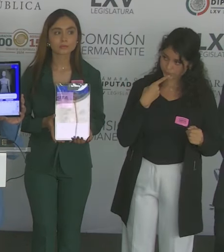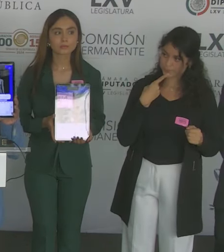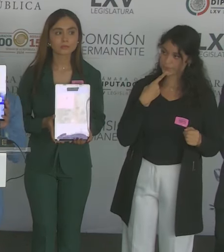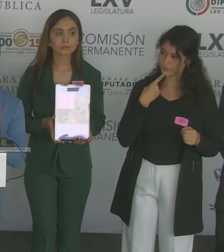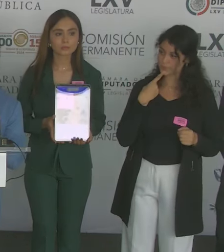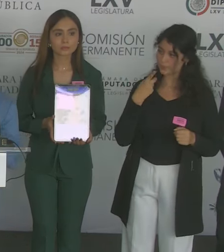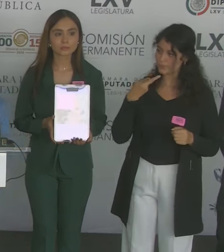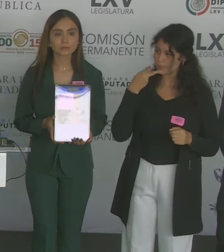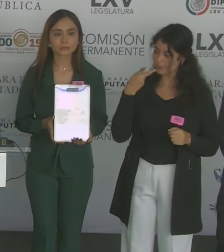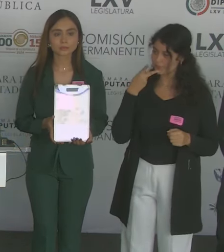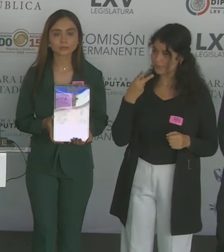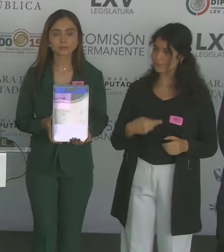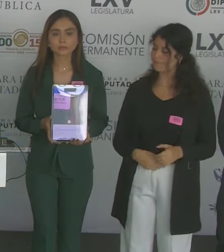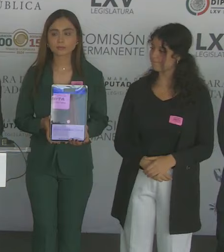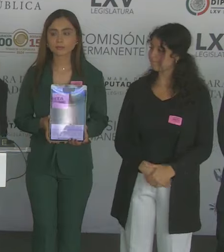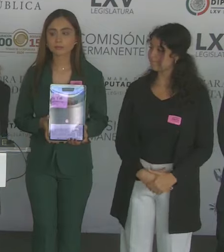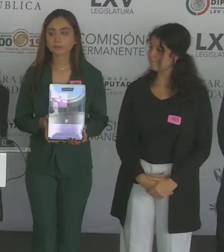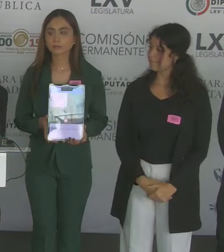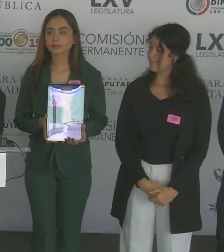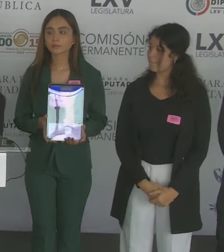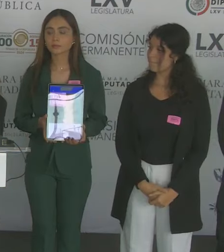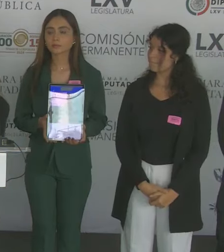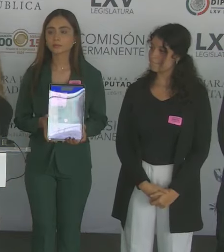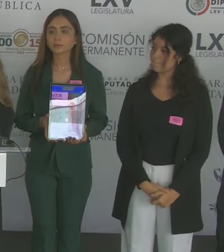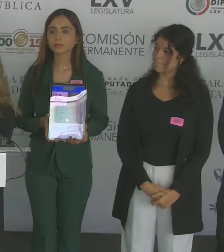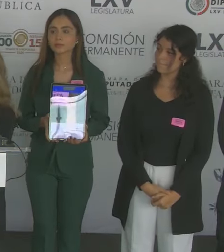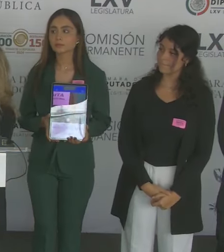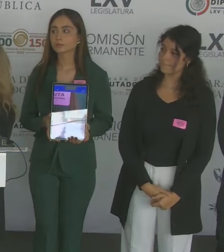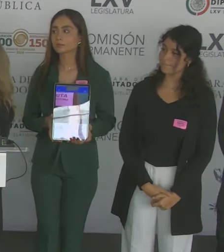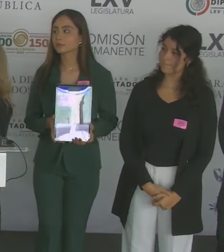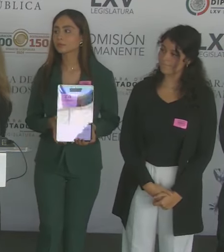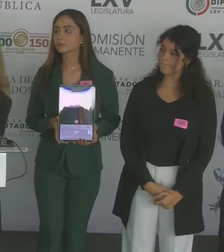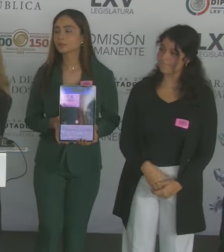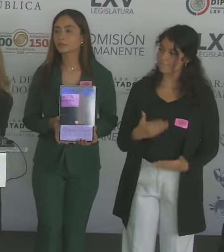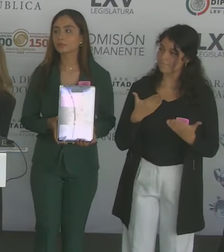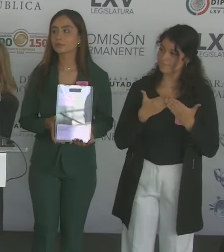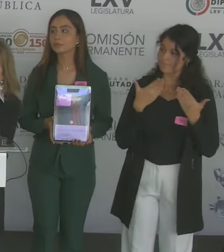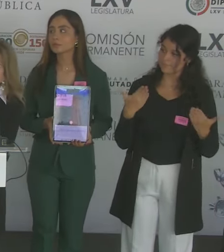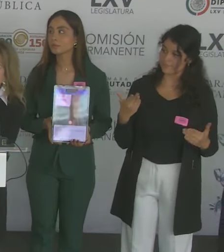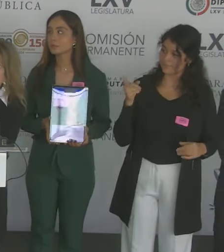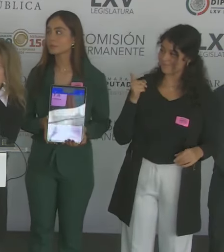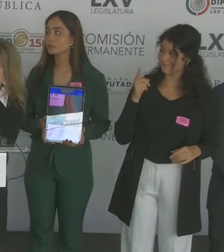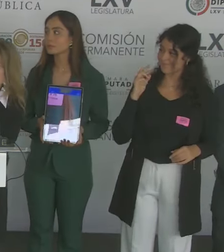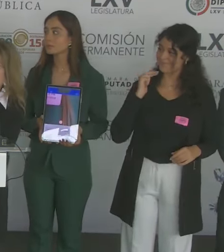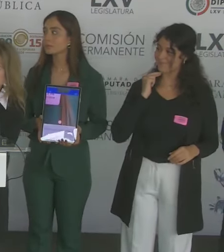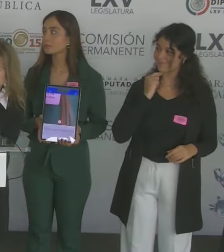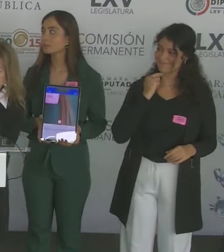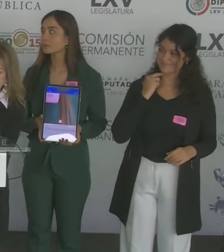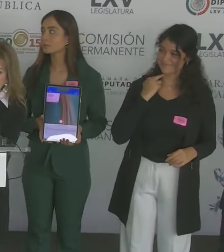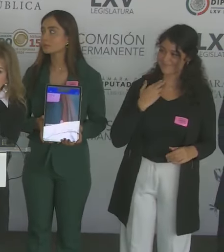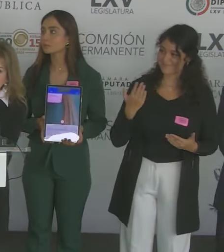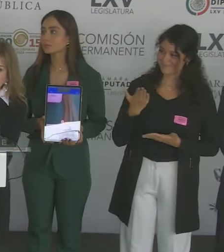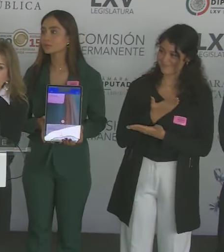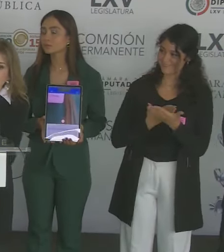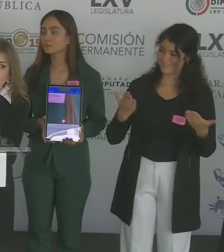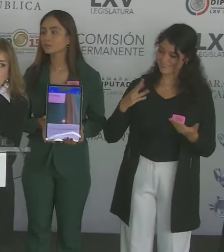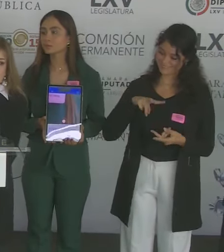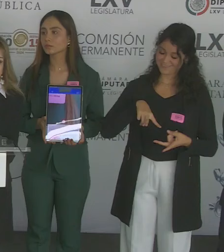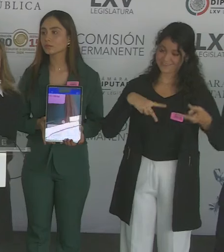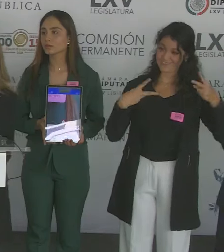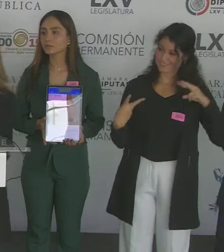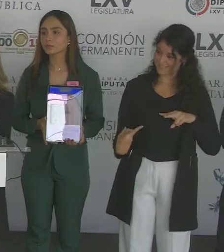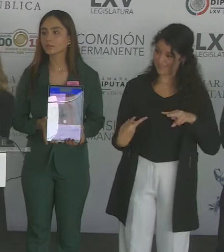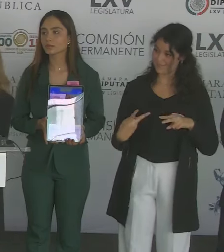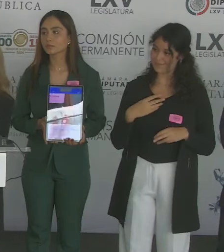oyente Gracias como podemos ver ahora tenemos un avatar que hace el servicio a la inversa para la